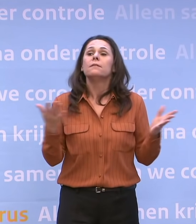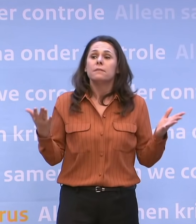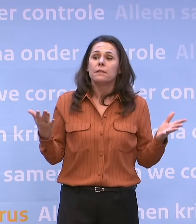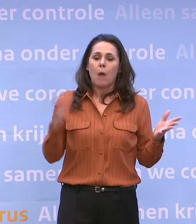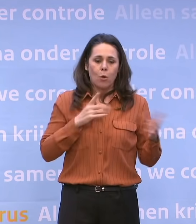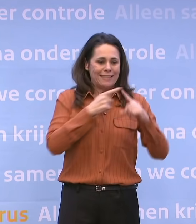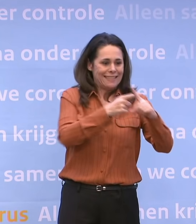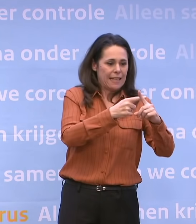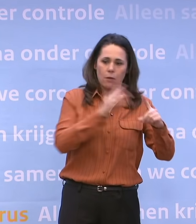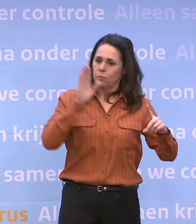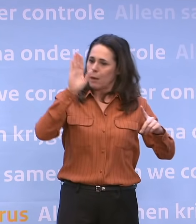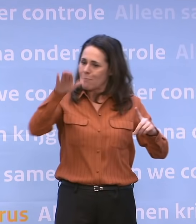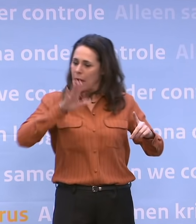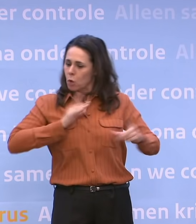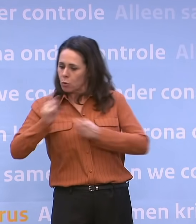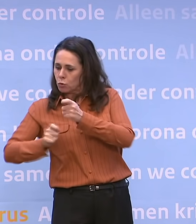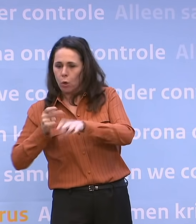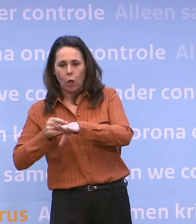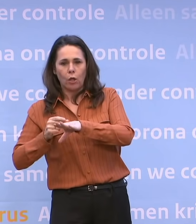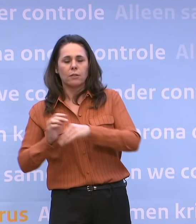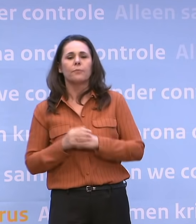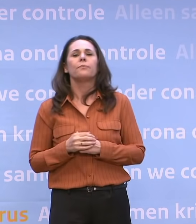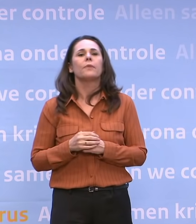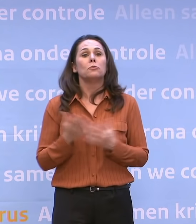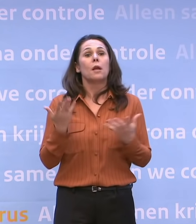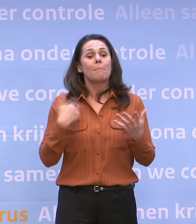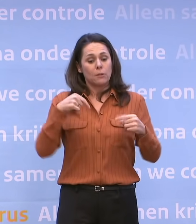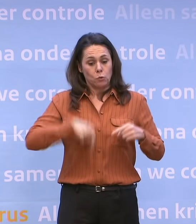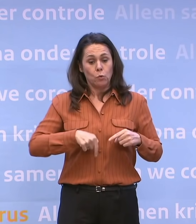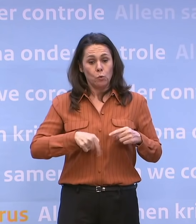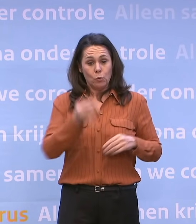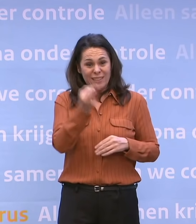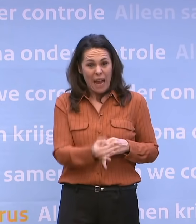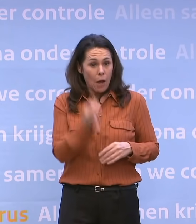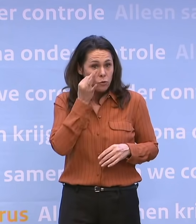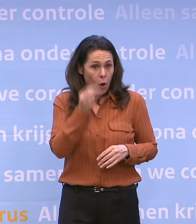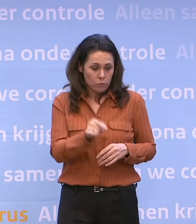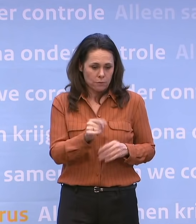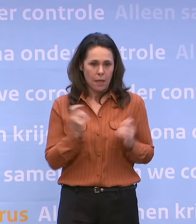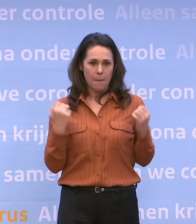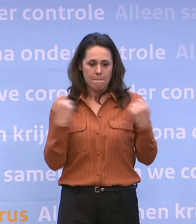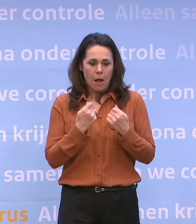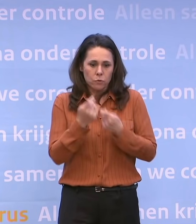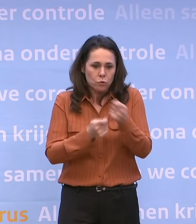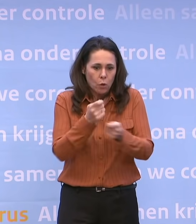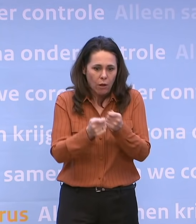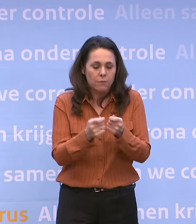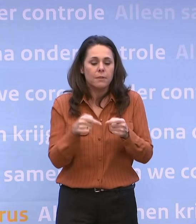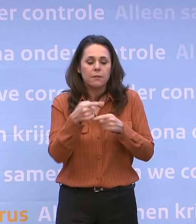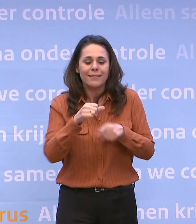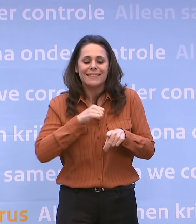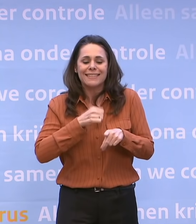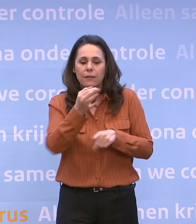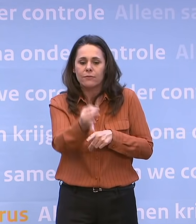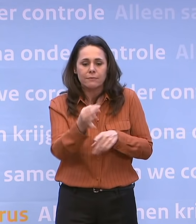de ziekenhuizen. Mensen die nu thuis wonen en daar bijvoorbeeld met mantelzorg thuis wonen, als ze zelf ziek worden, kunnen ze echt niet voor zichzelf